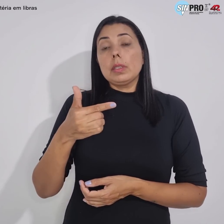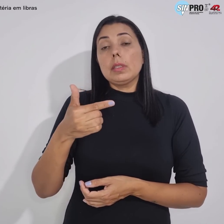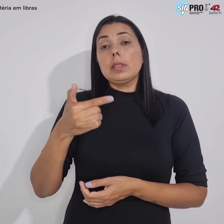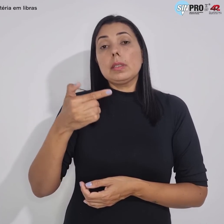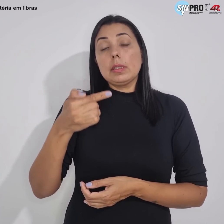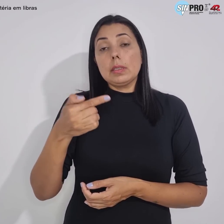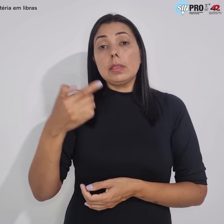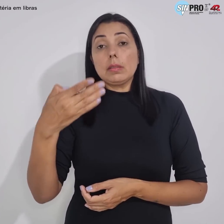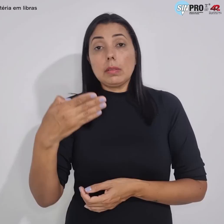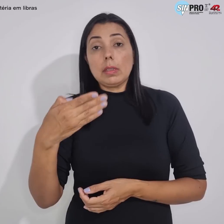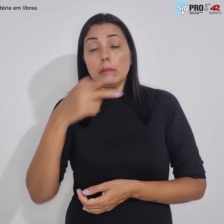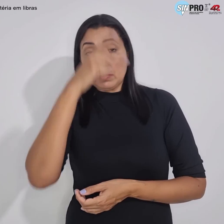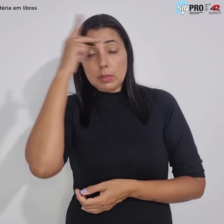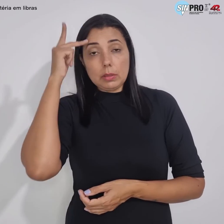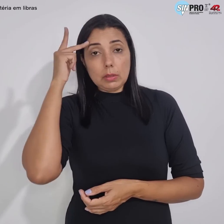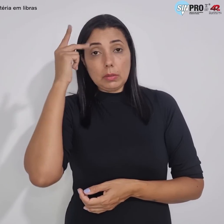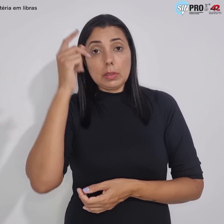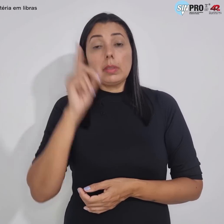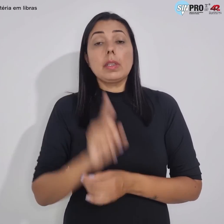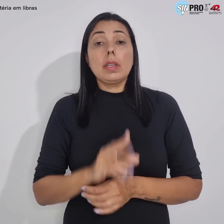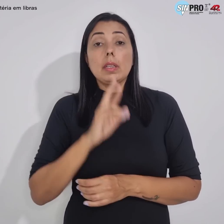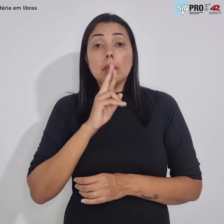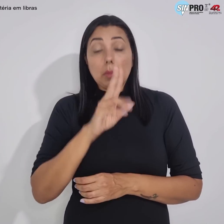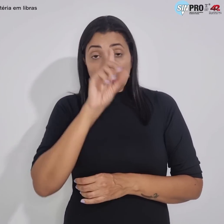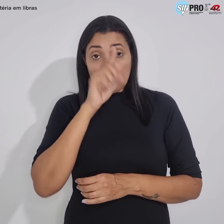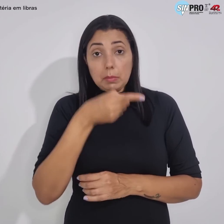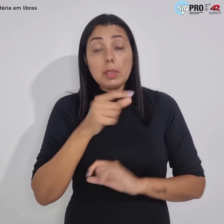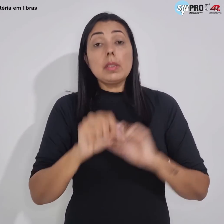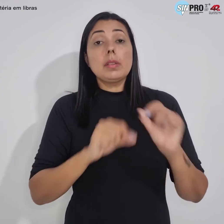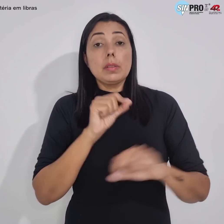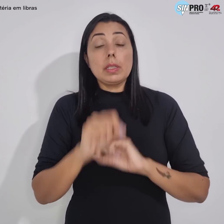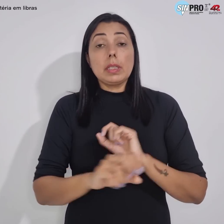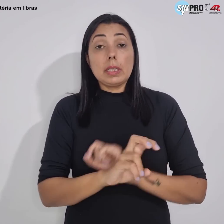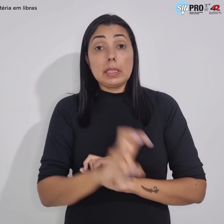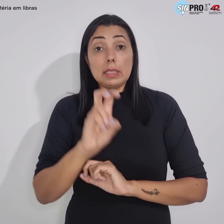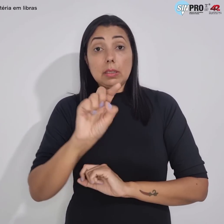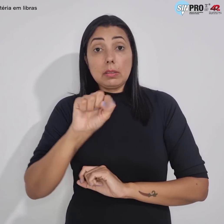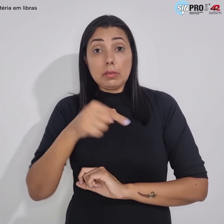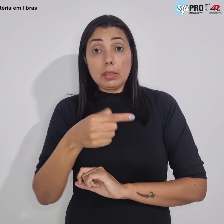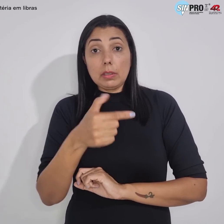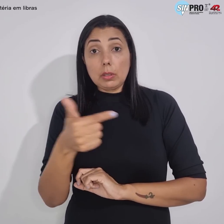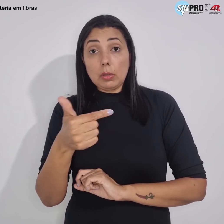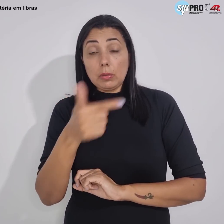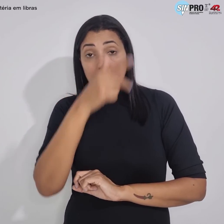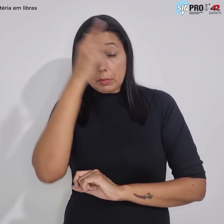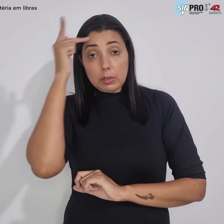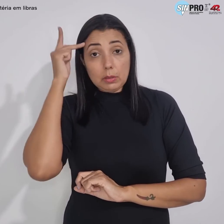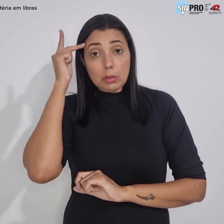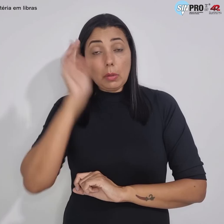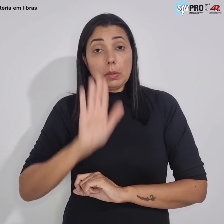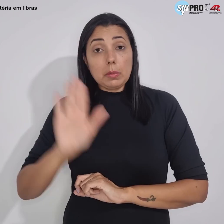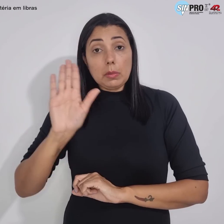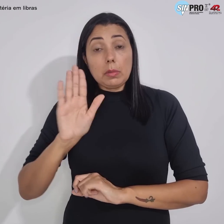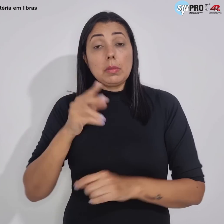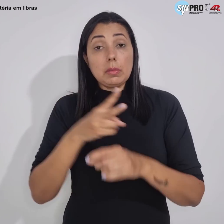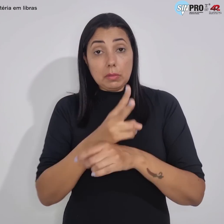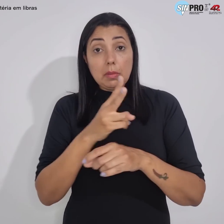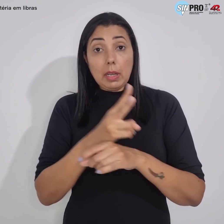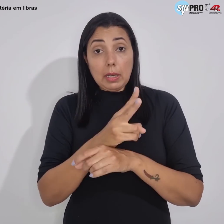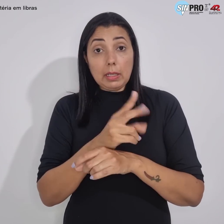candidatos, resultando em uma demanda de 5,2 candidatos por vaga. Sua